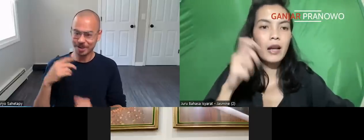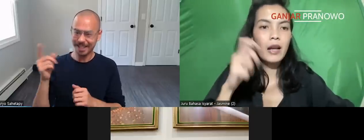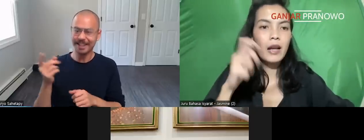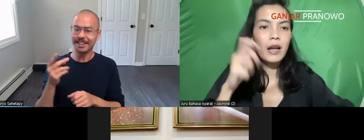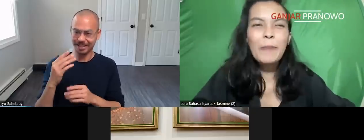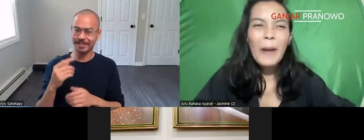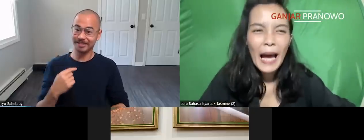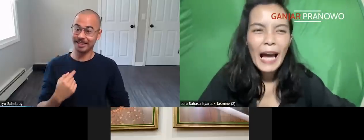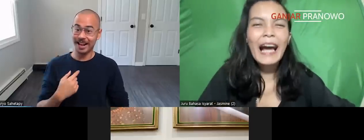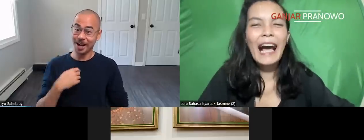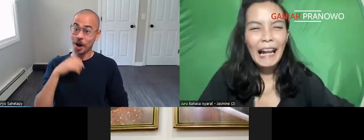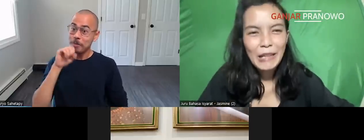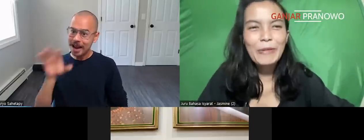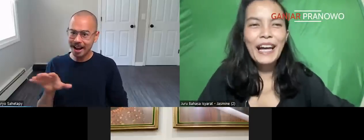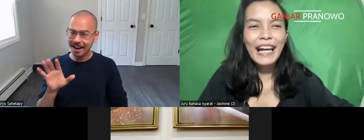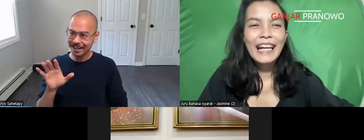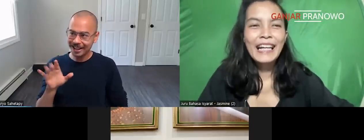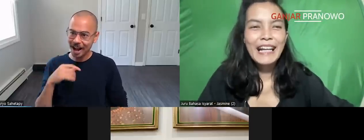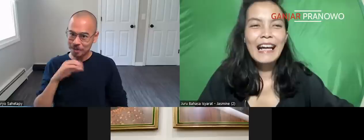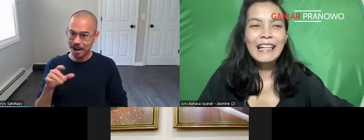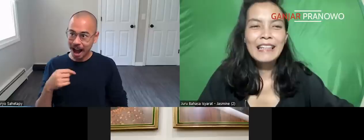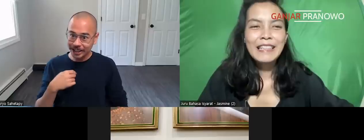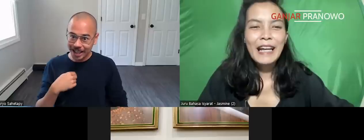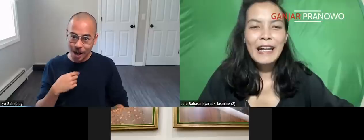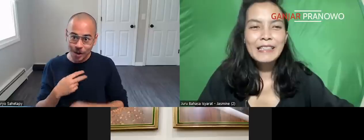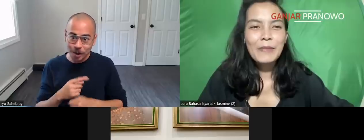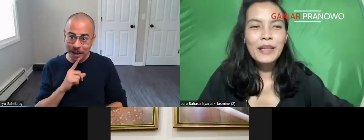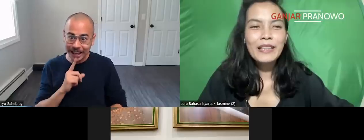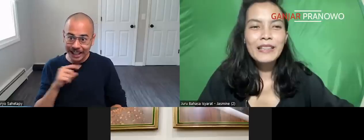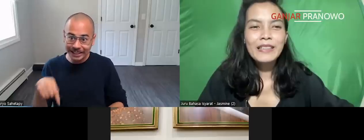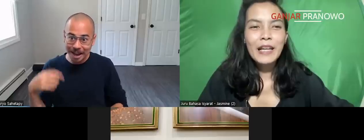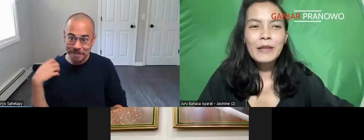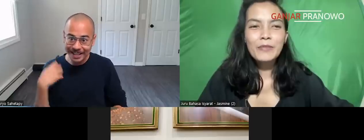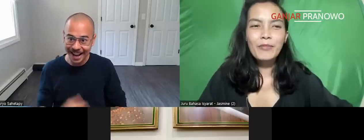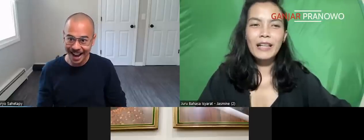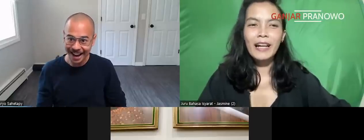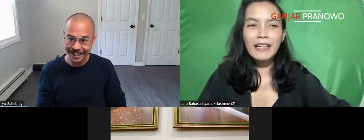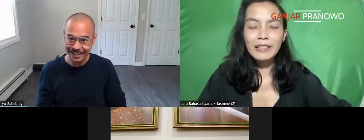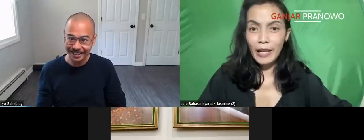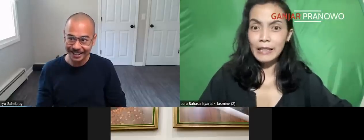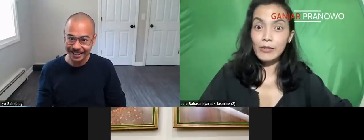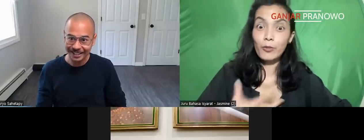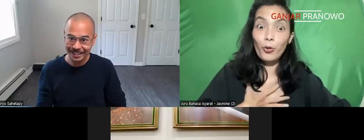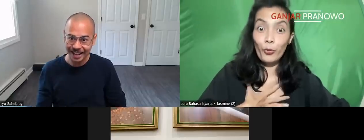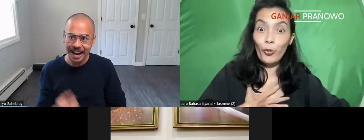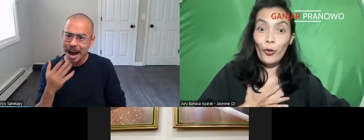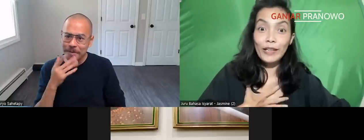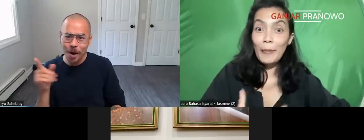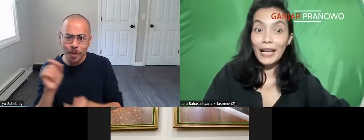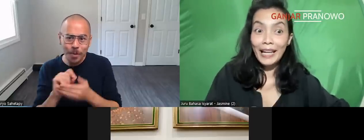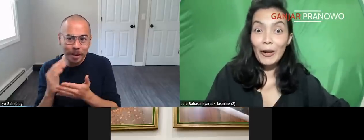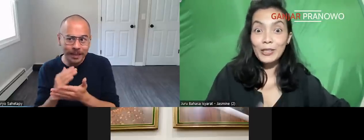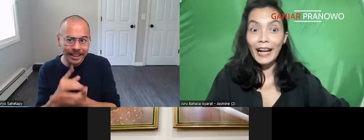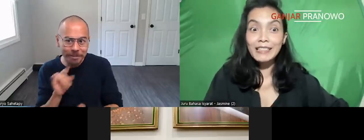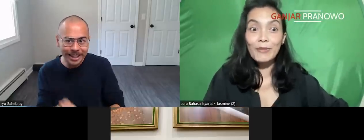dengar itu ada Ada Pak Nah saya sempat mengatakan saya guru di